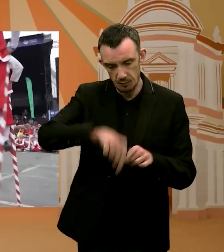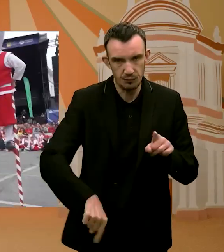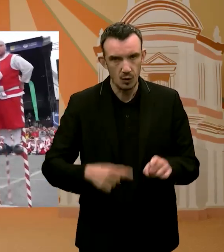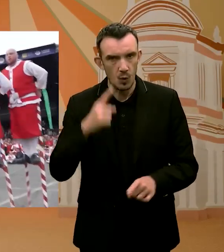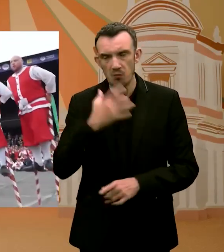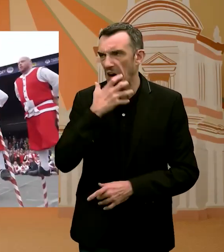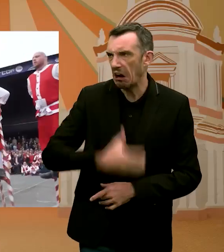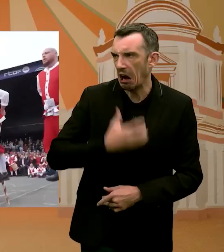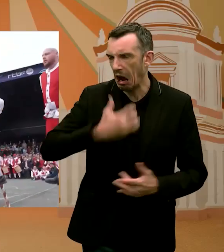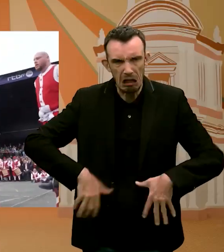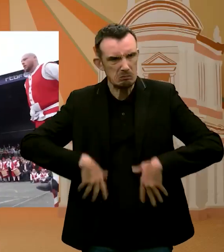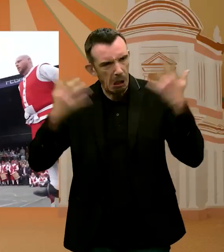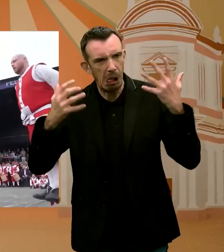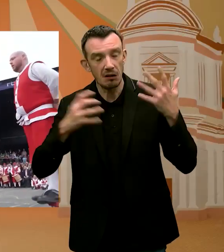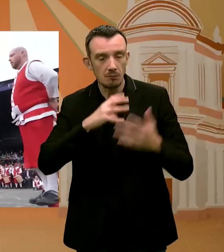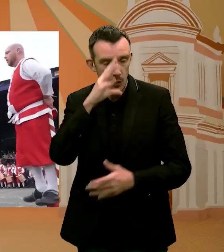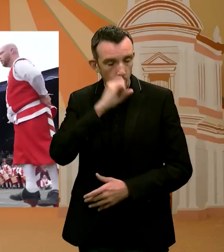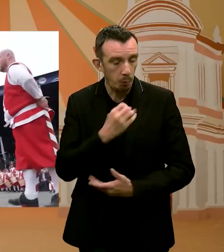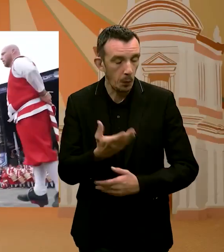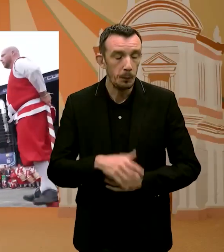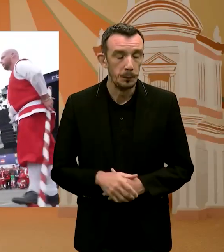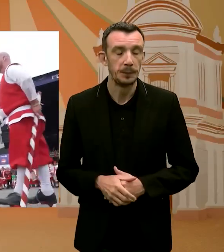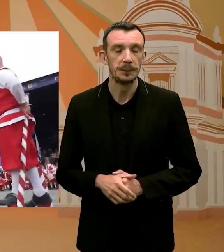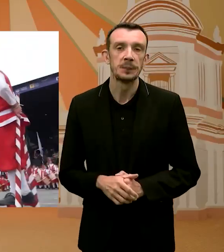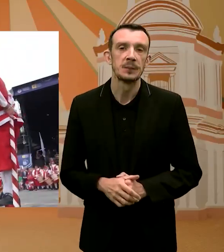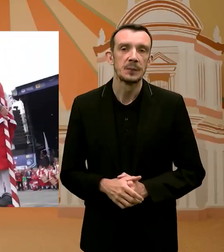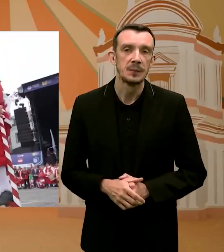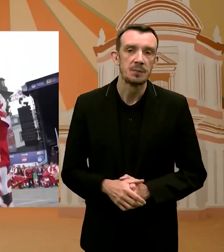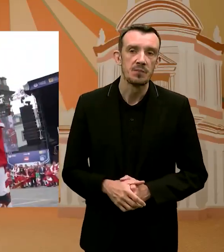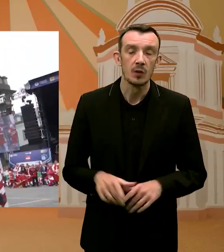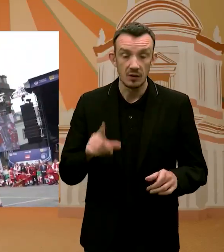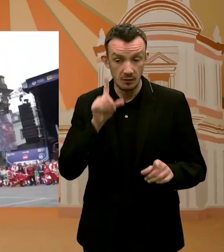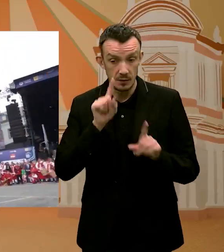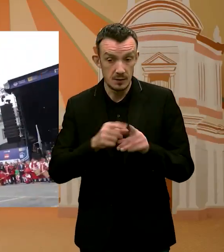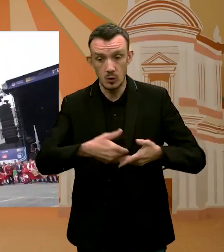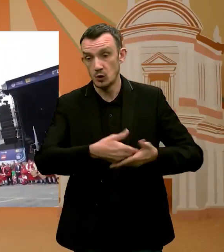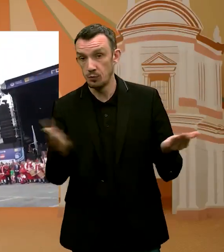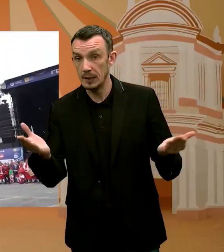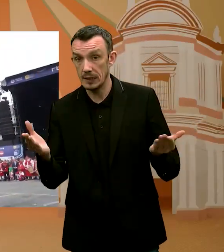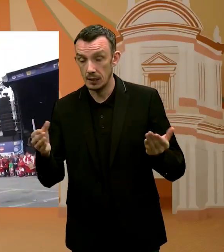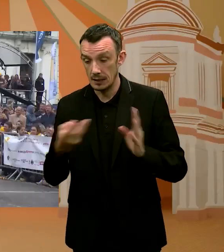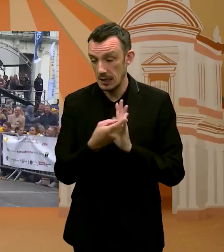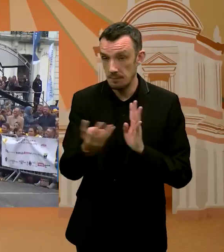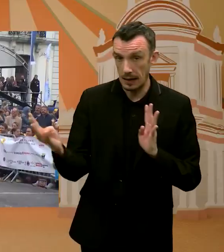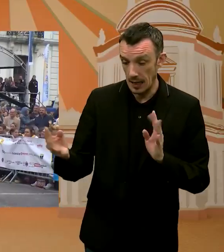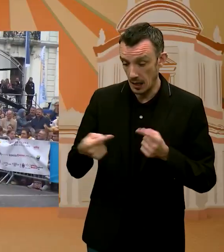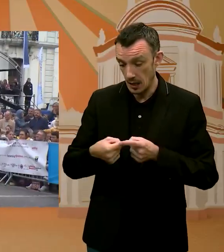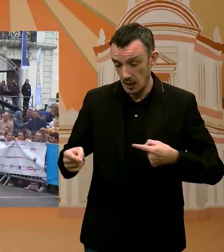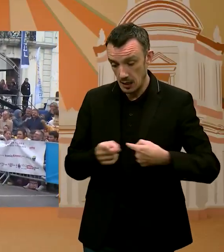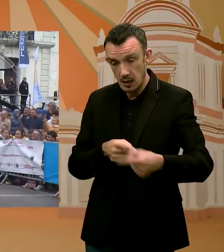tout à fait compréhensible. Ah oui. Donc les chasseurs doivent faire attention au public, aux barénadars, aux échasses au sol, aux autres échasseurs. C'est pas rien. C'est pas rien. Et c'est